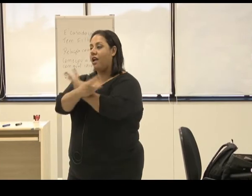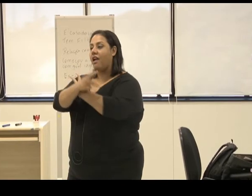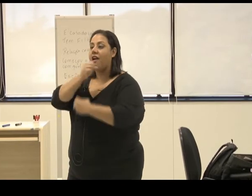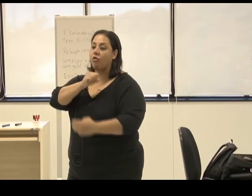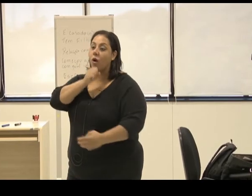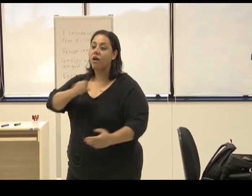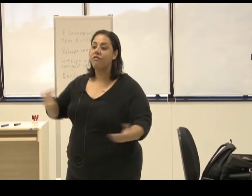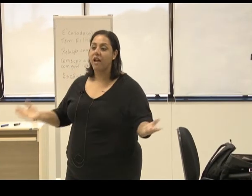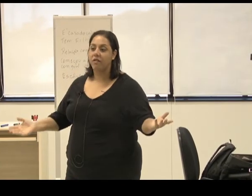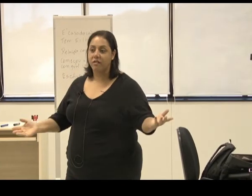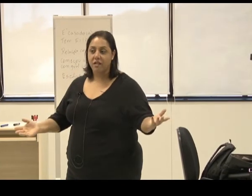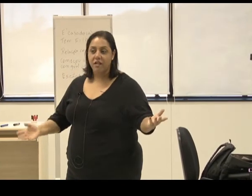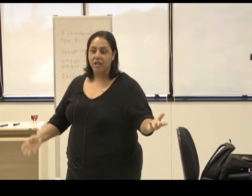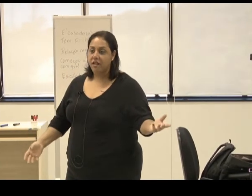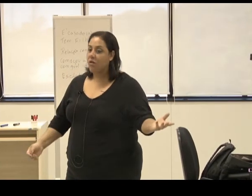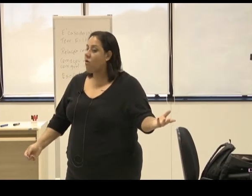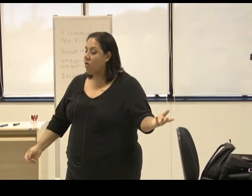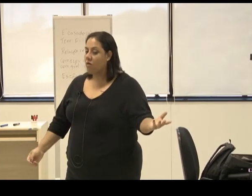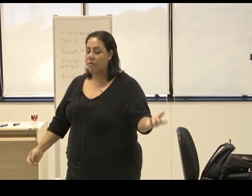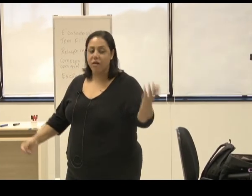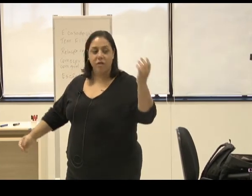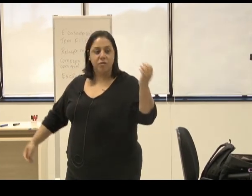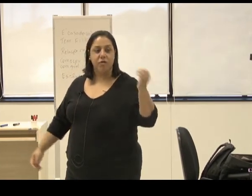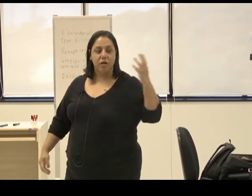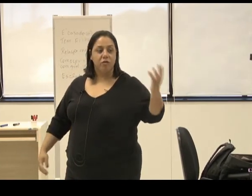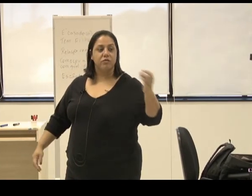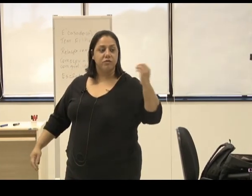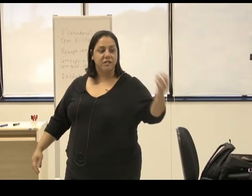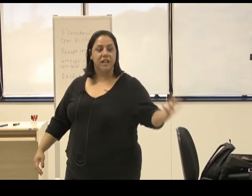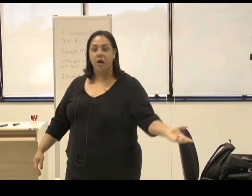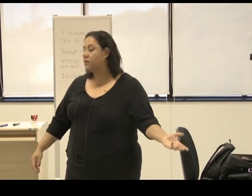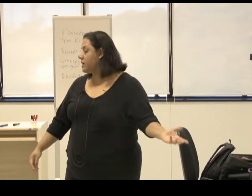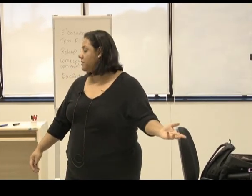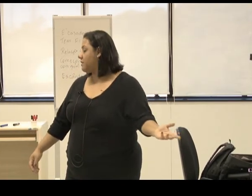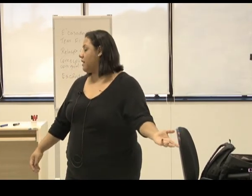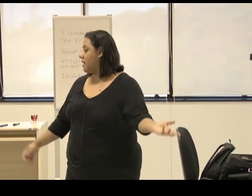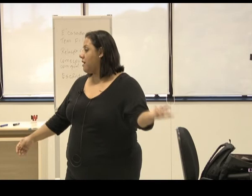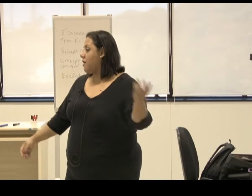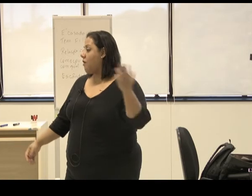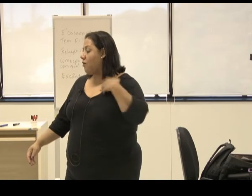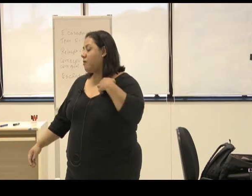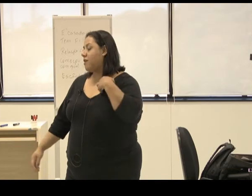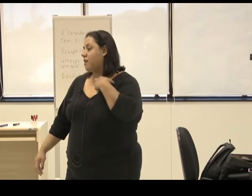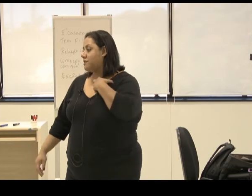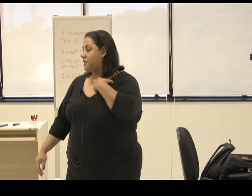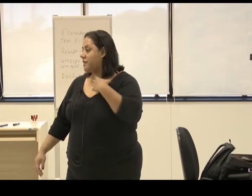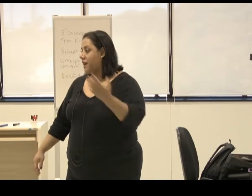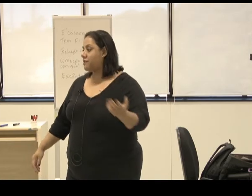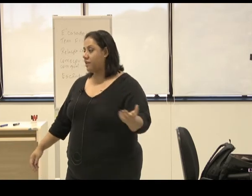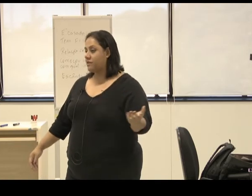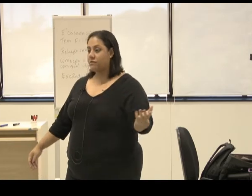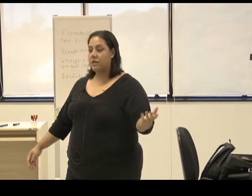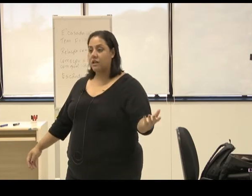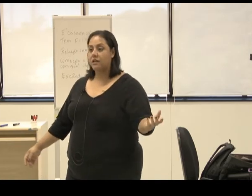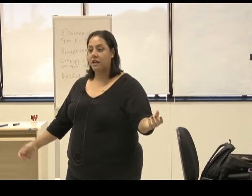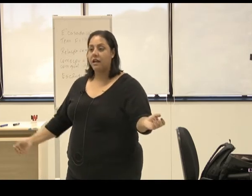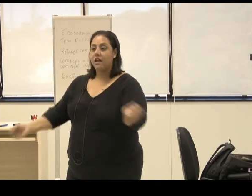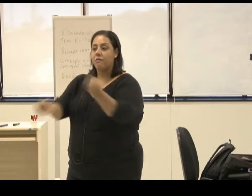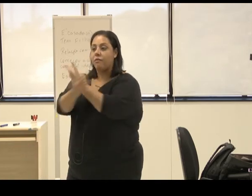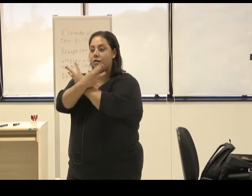o Logan velho. Que horror. Como é que alguém podia colocar um sinal desse naquele homem que eu casaria 10 vezes com ele, né? Põe o